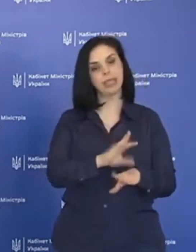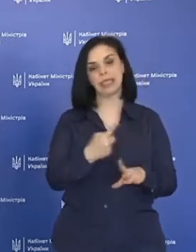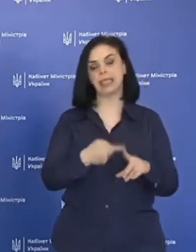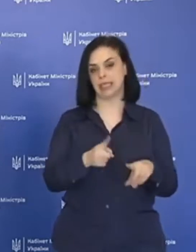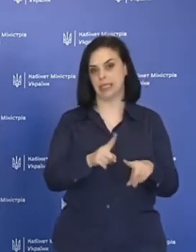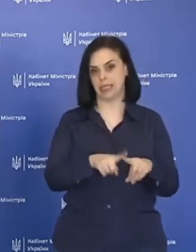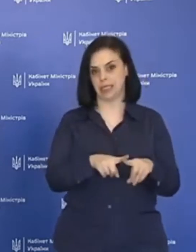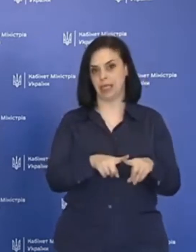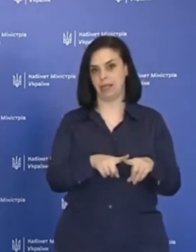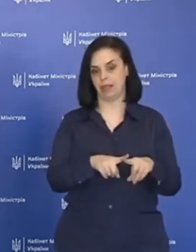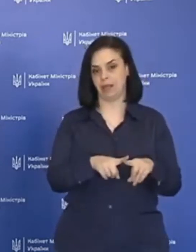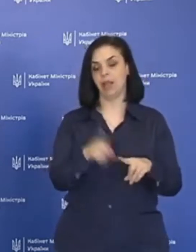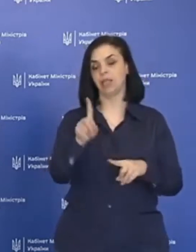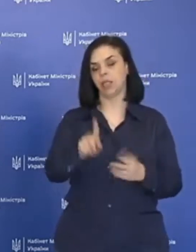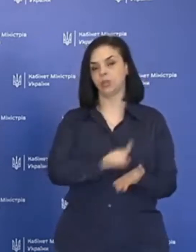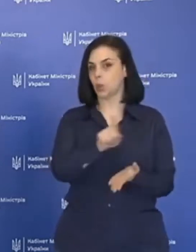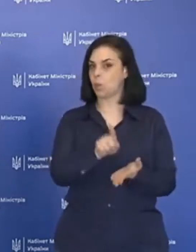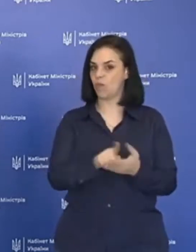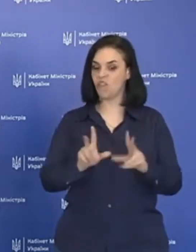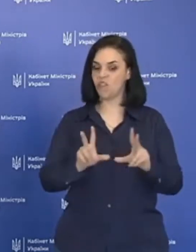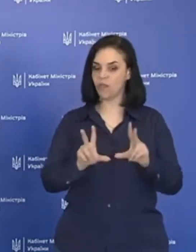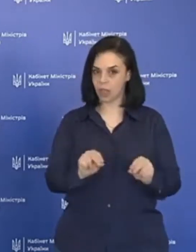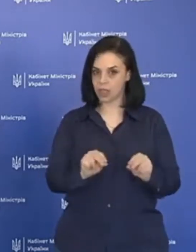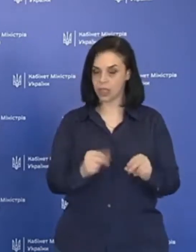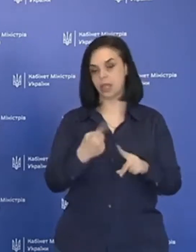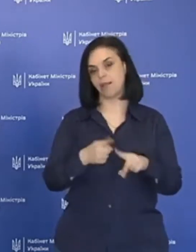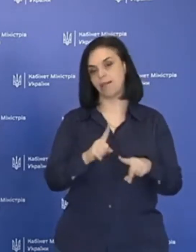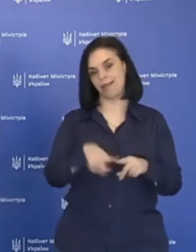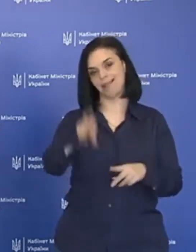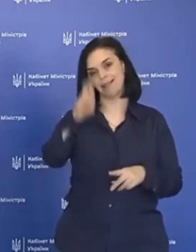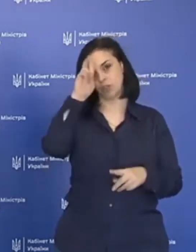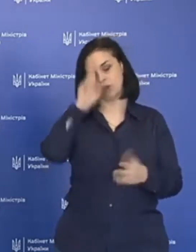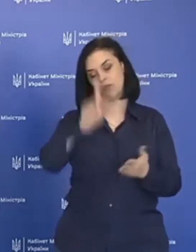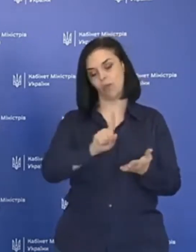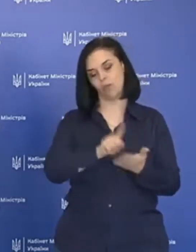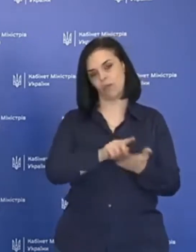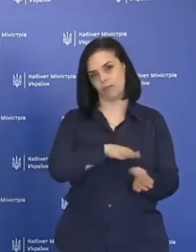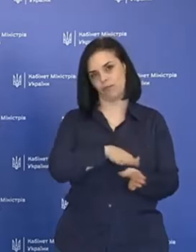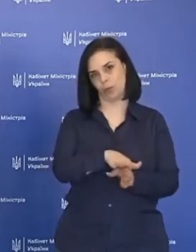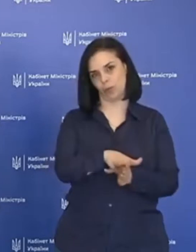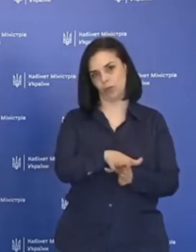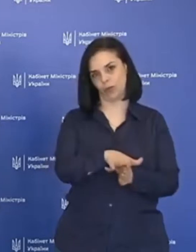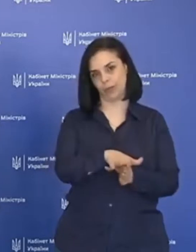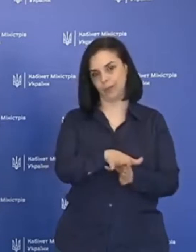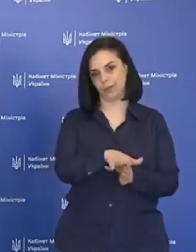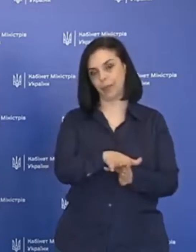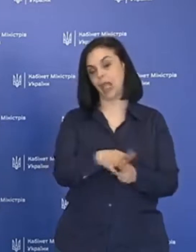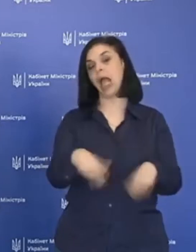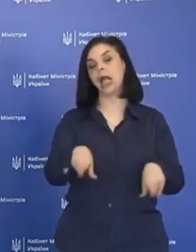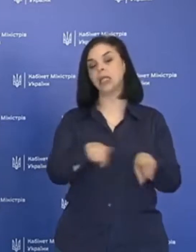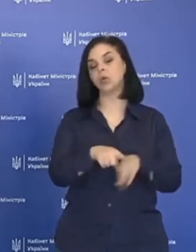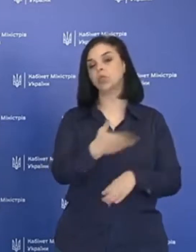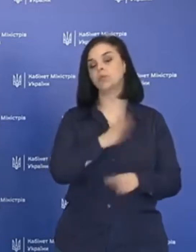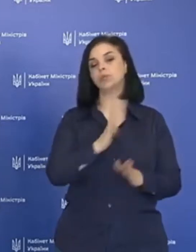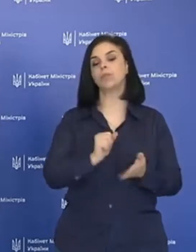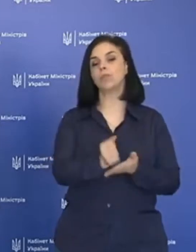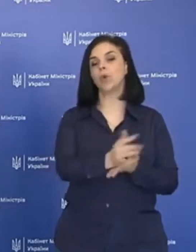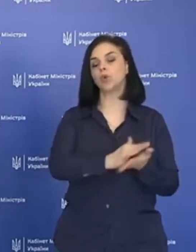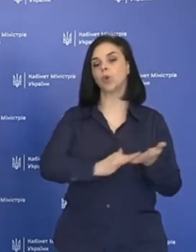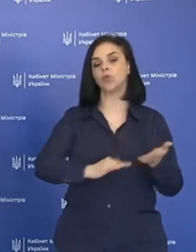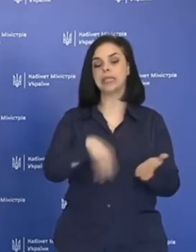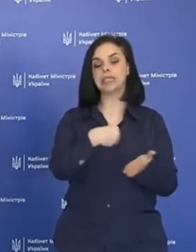це те зобов'язання, яке держава повинна виконувати. Також ми будемо